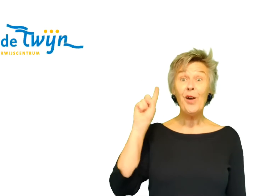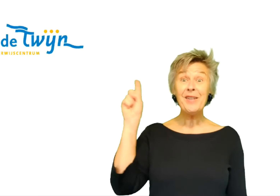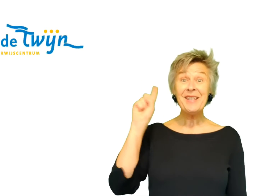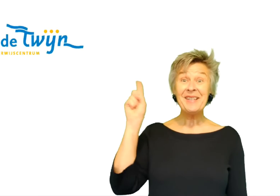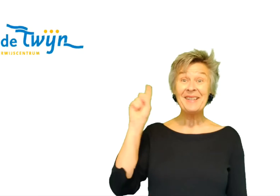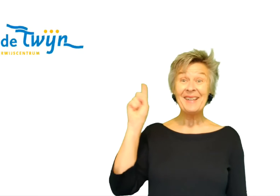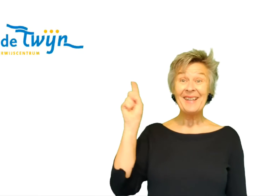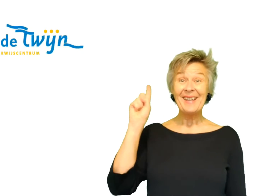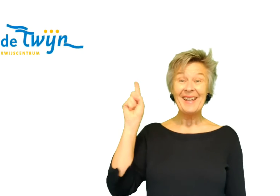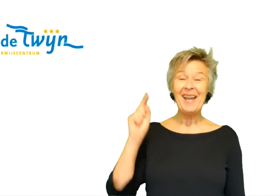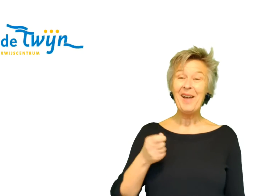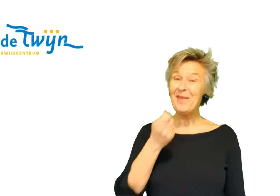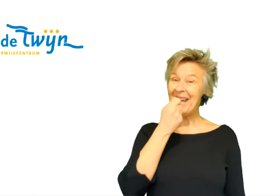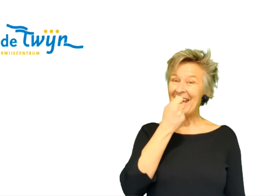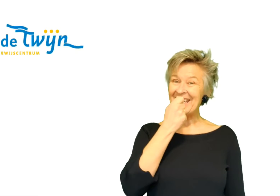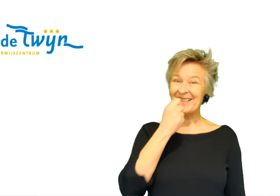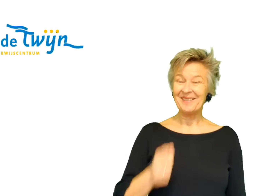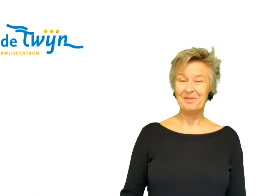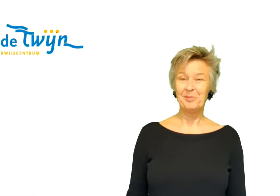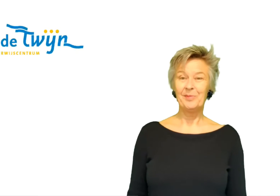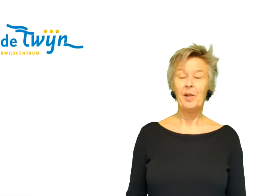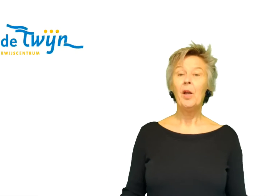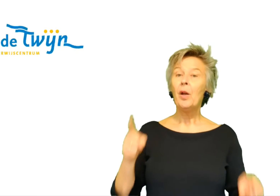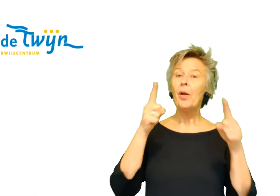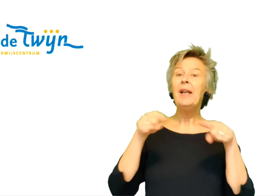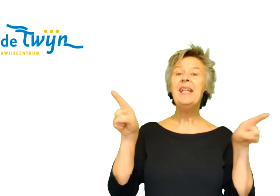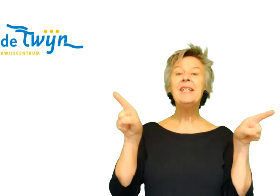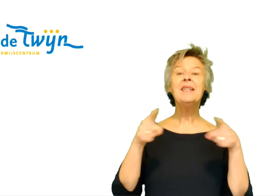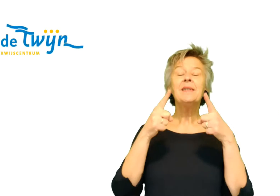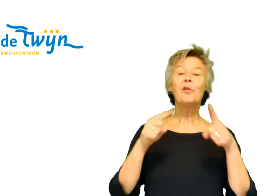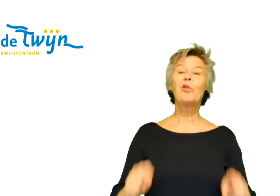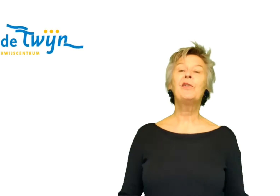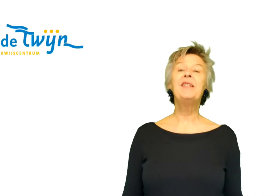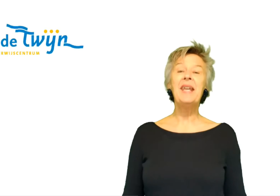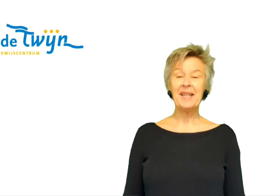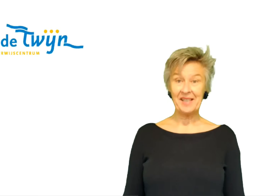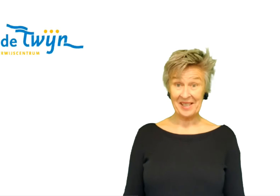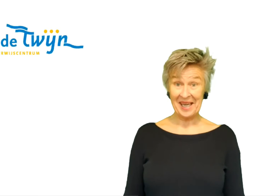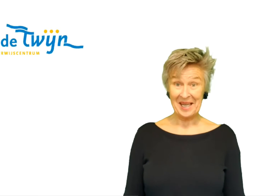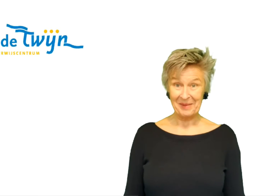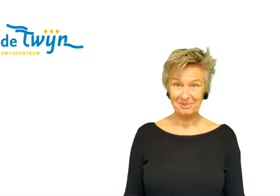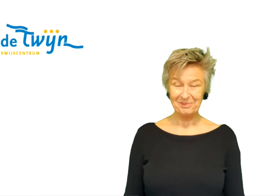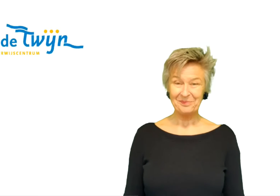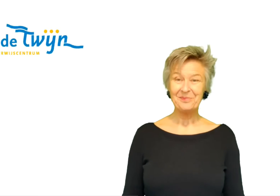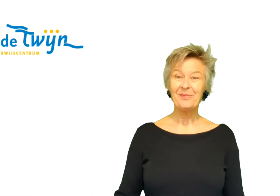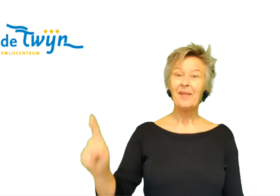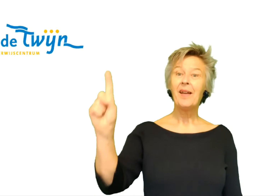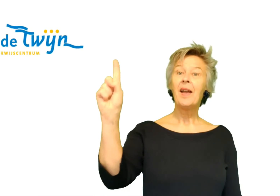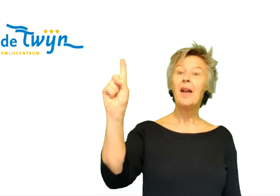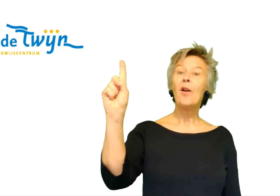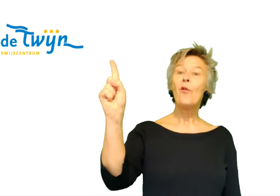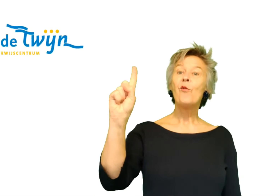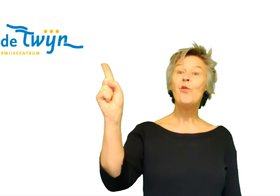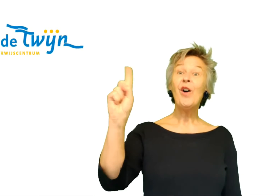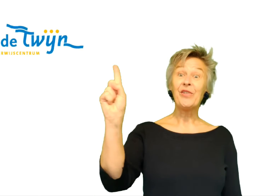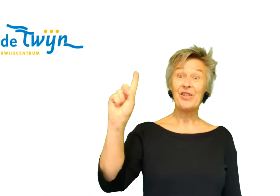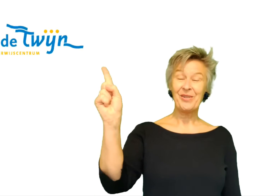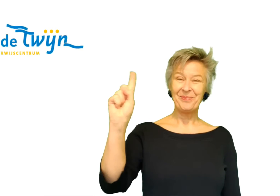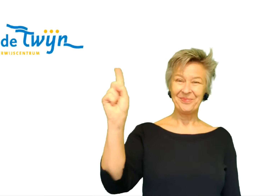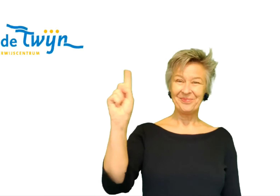Wat gaan we eten? Een liedje van Dirk Schelen. Wat?